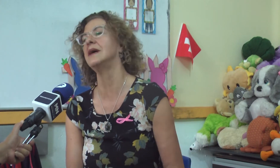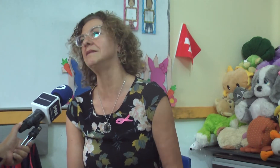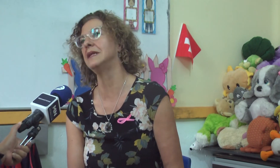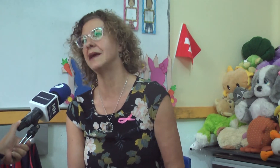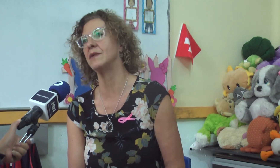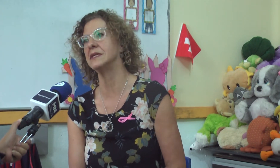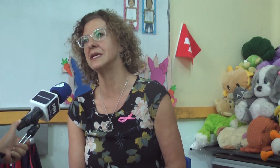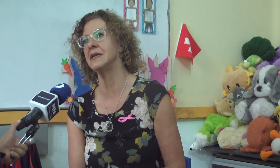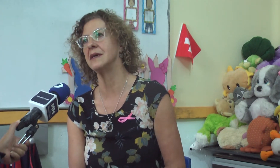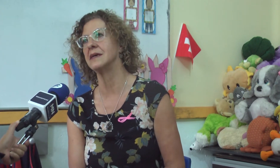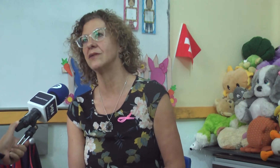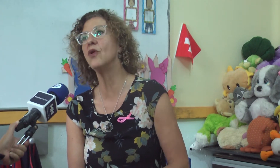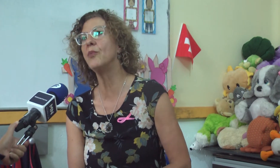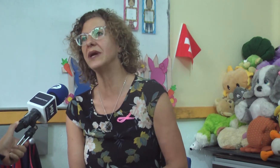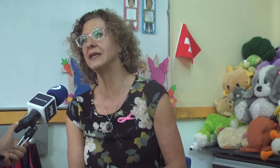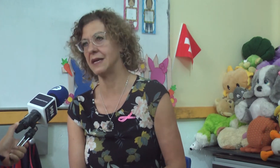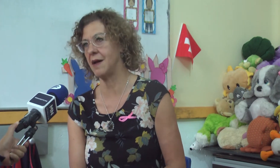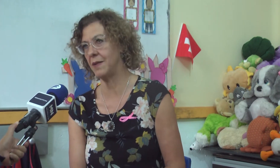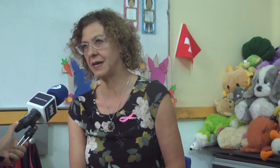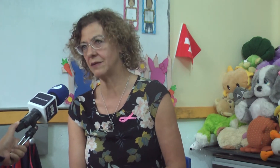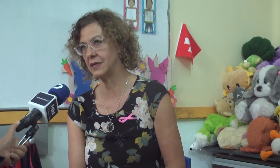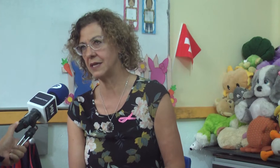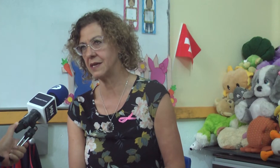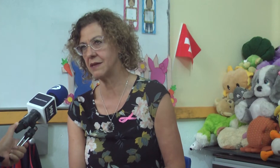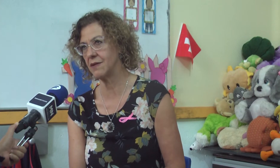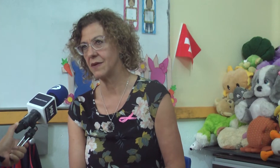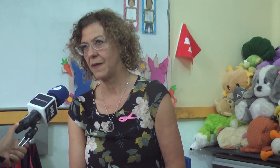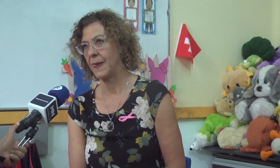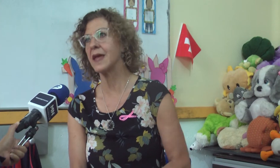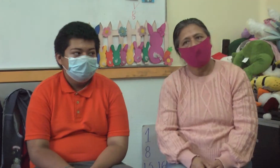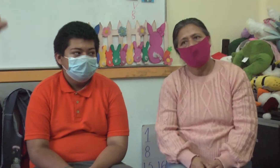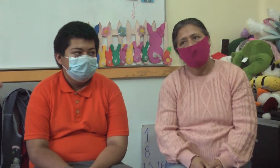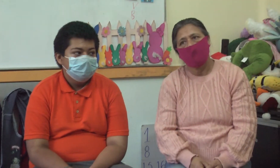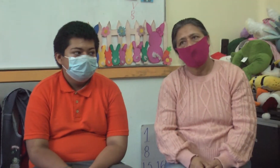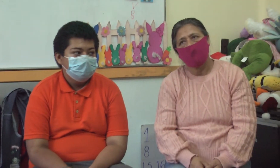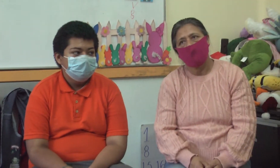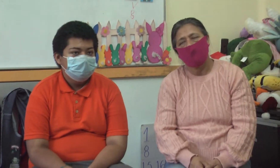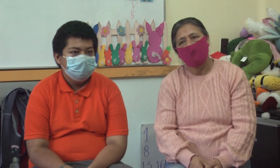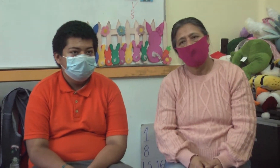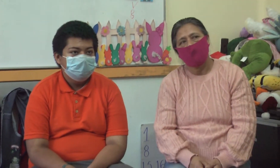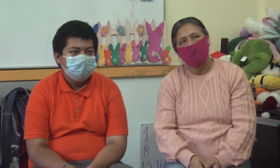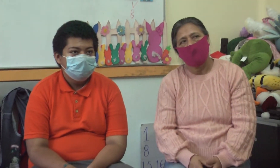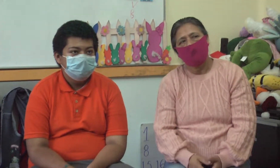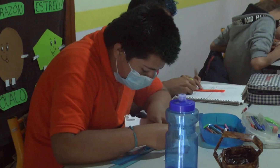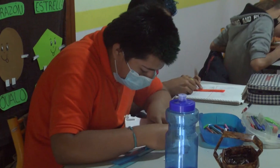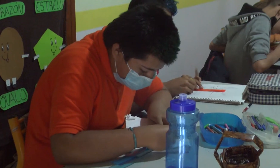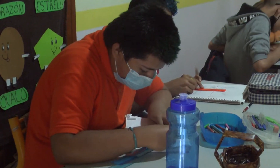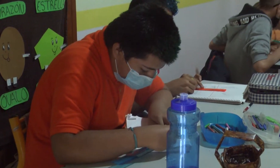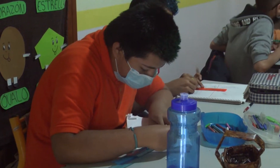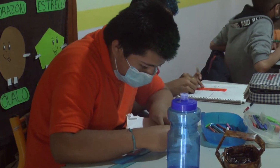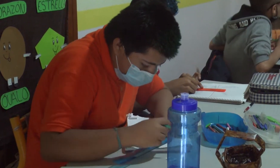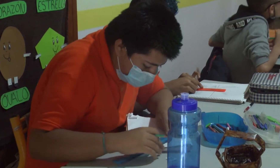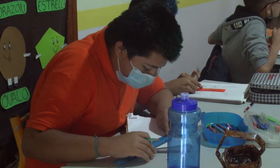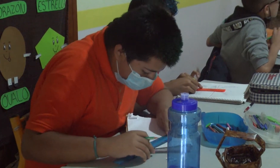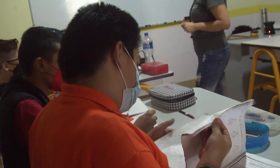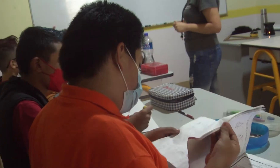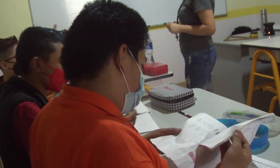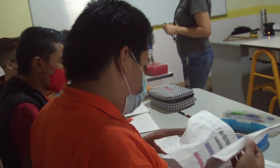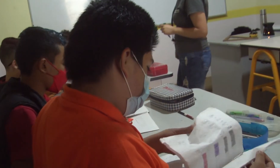saben lengua de señas, no pueden hablar con el niño. La señora Cecilia es madre de Ángel. Desde que lo diagnosticaron con problemas de